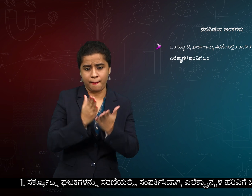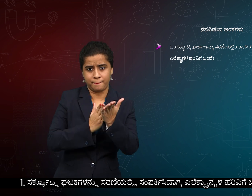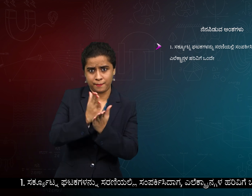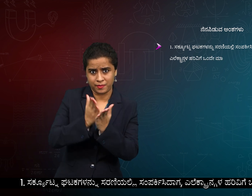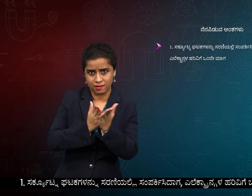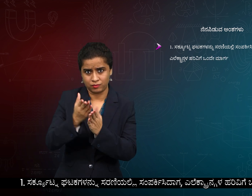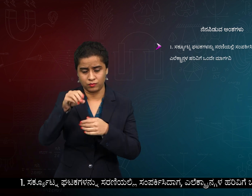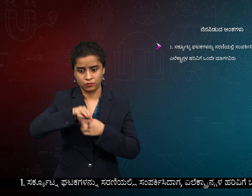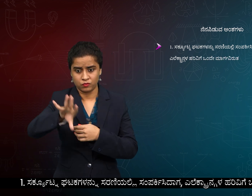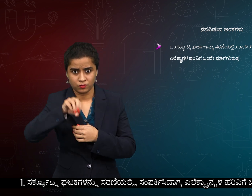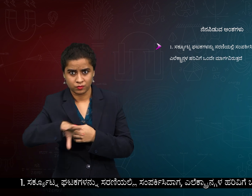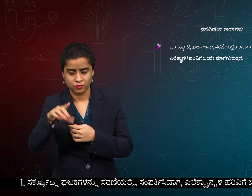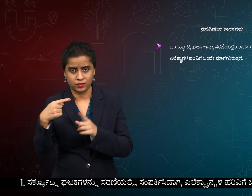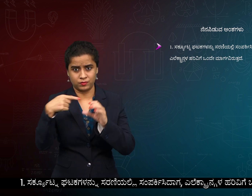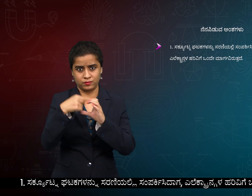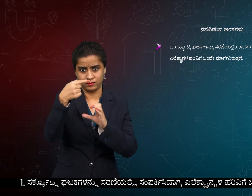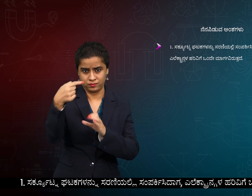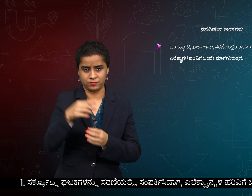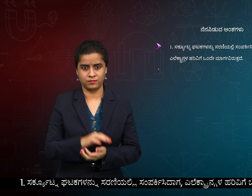ಹರಿವಿಗೆ ಒಂದೇ ಮಾರ್ಗವಿರುತ್ತದೆ.